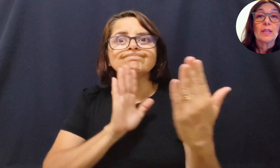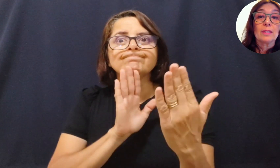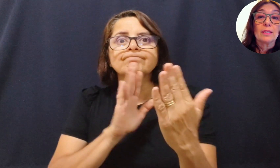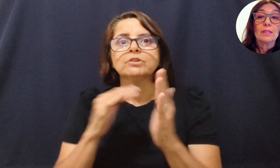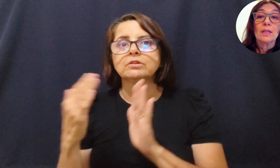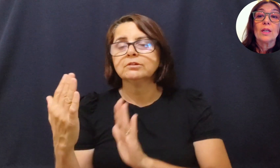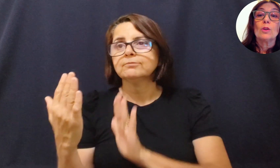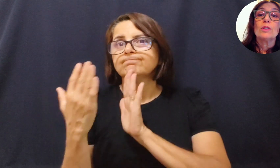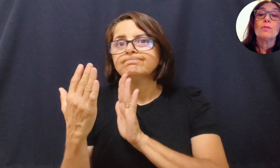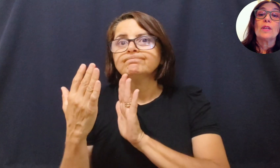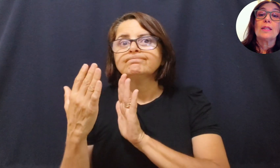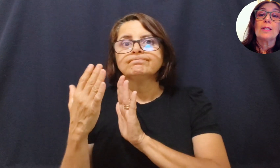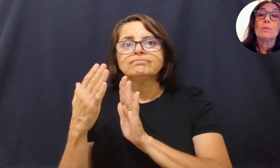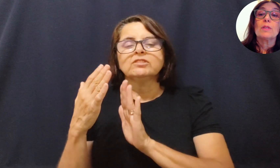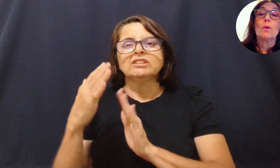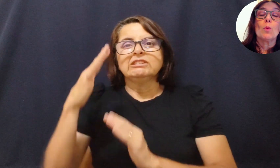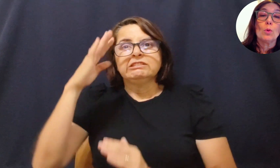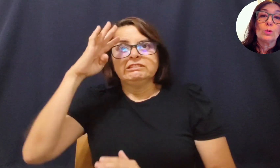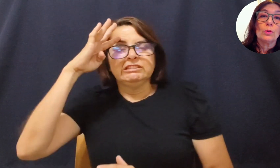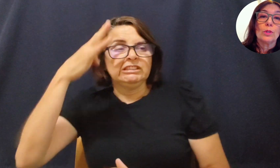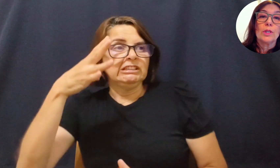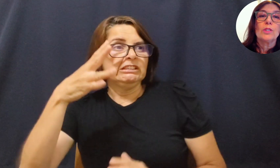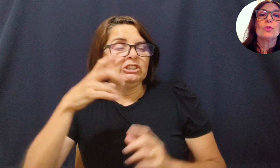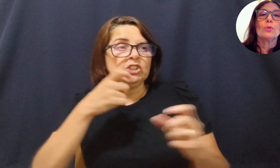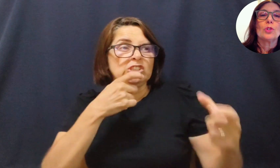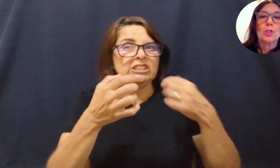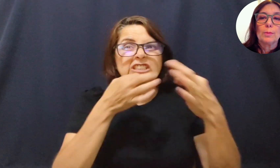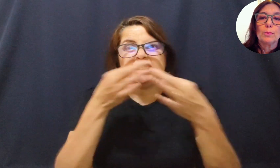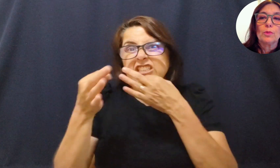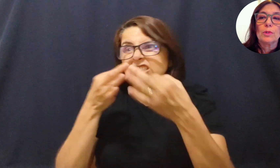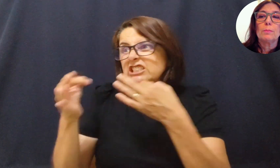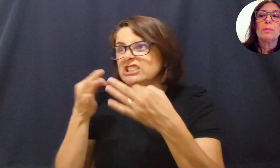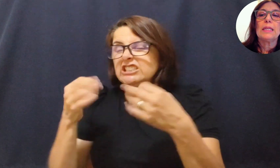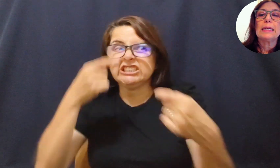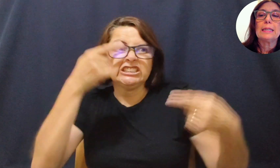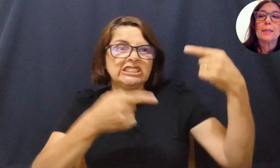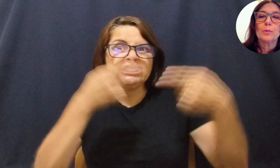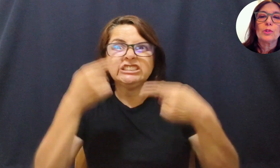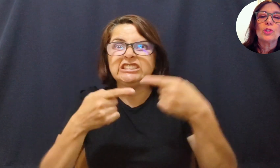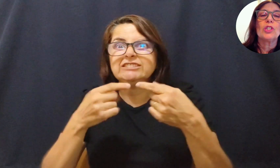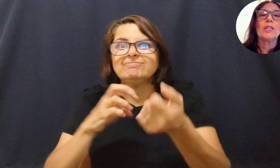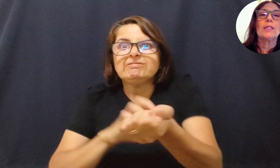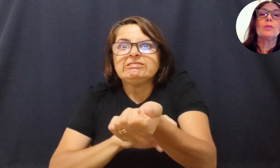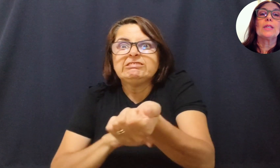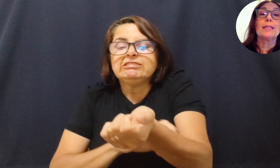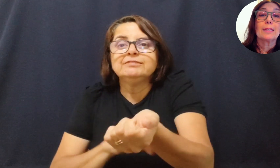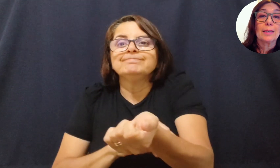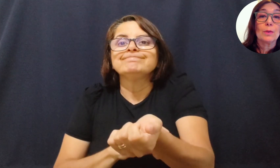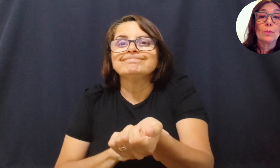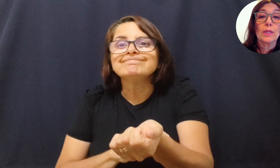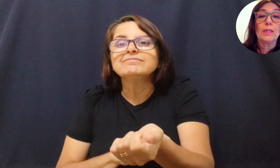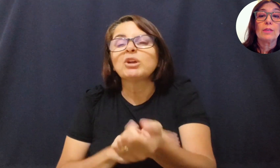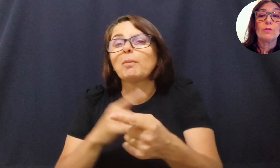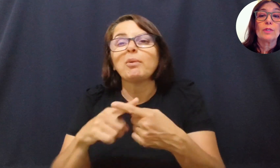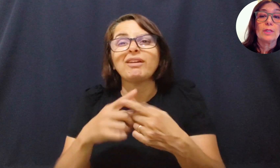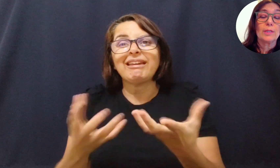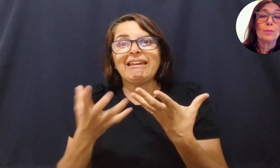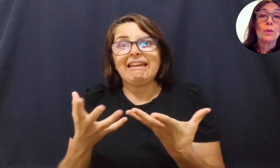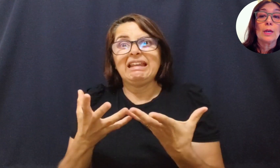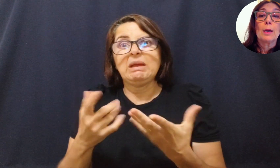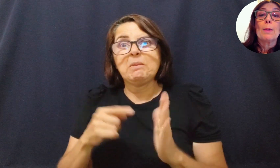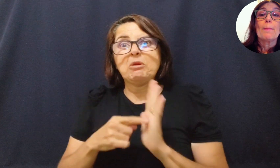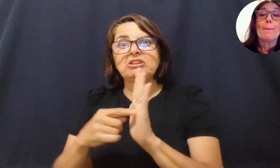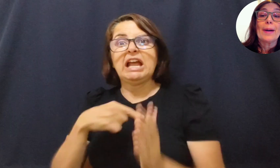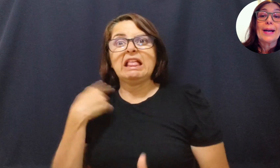Muitas vezes, nós enfrentamos ao outro, discutimos, brigamos, gerando tensão e